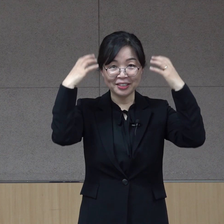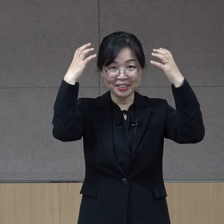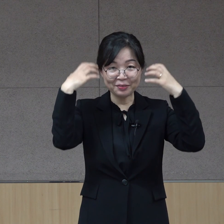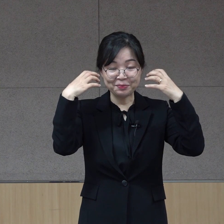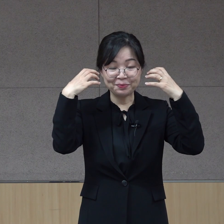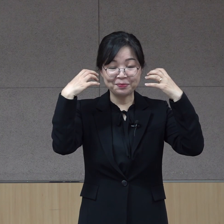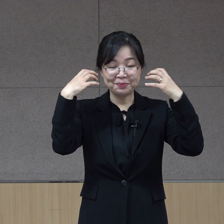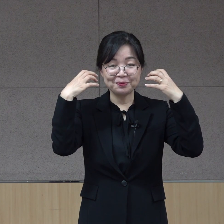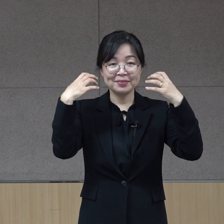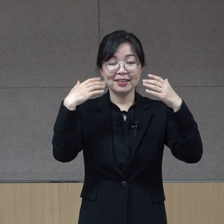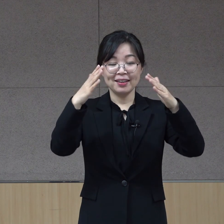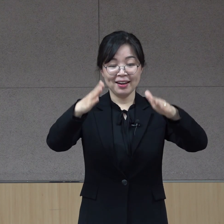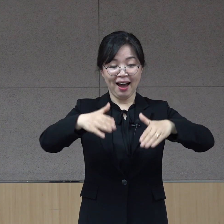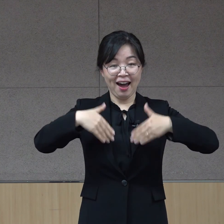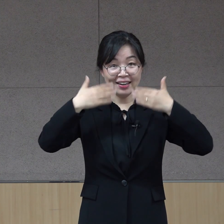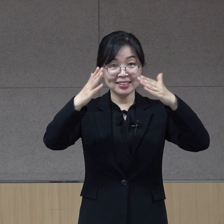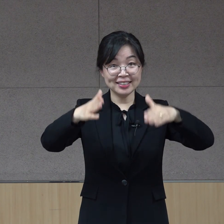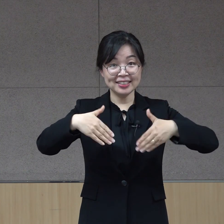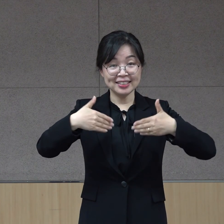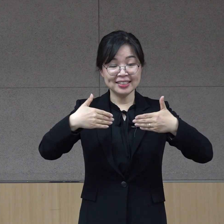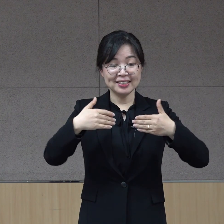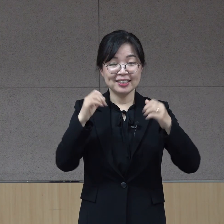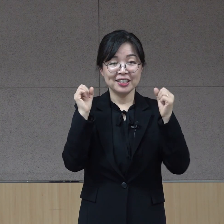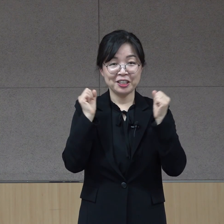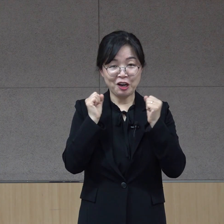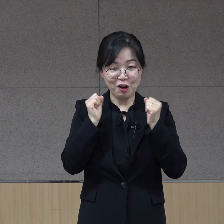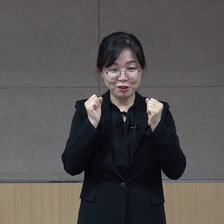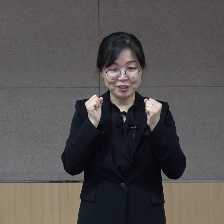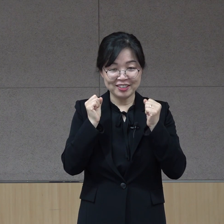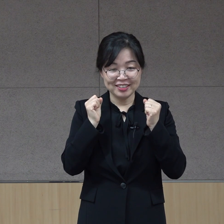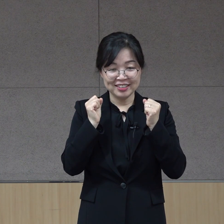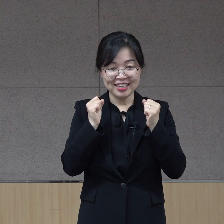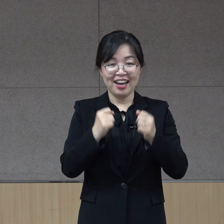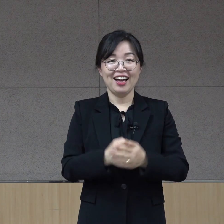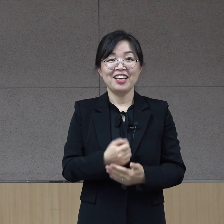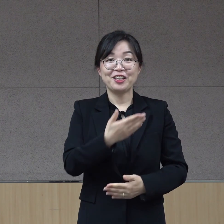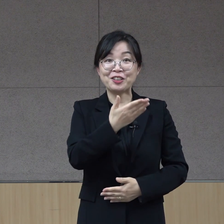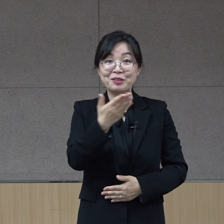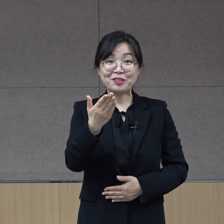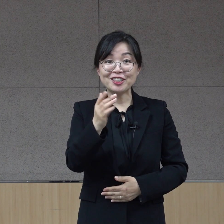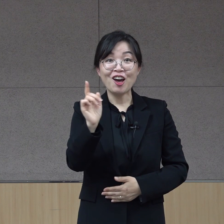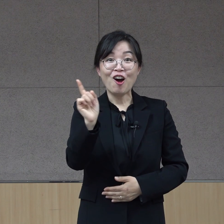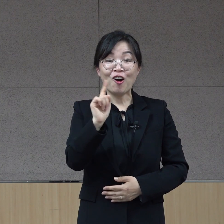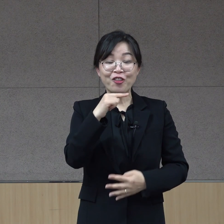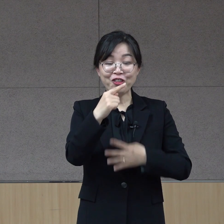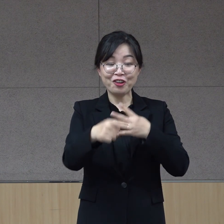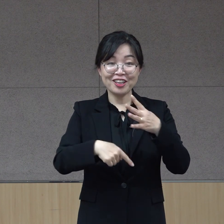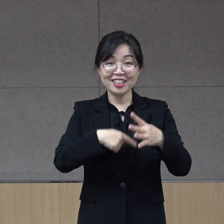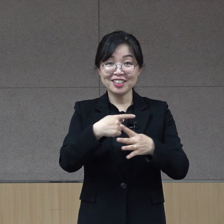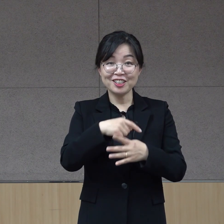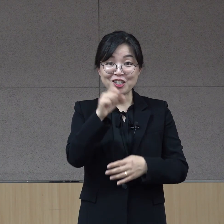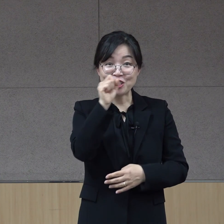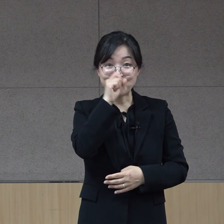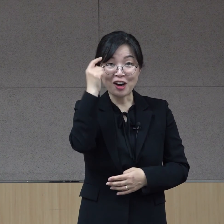여름, 가을, 겨울. 자, 여러분은 어떤 계절을